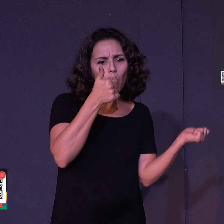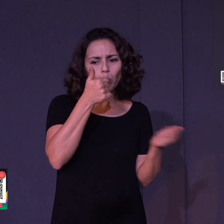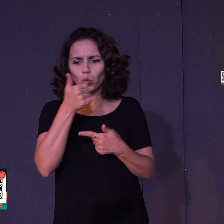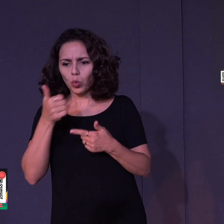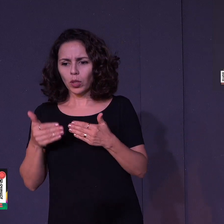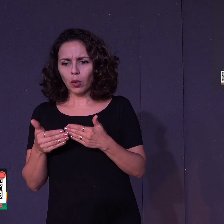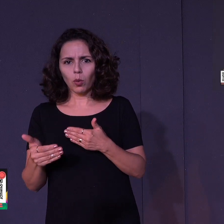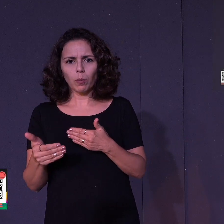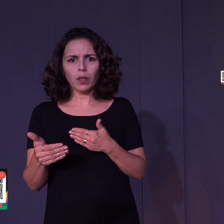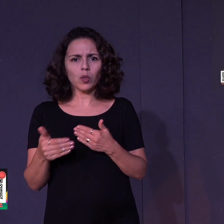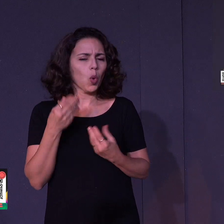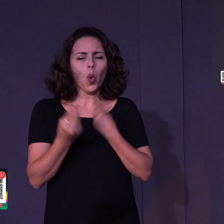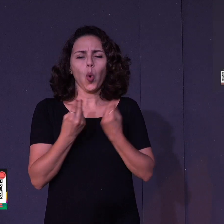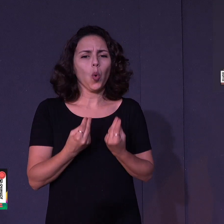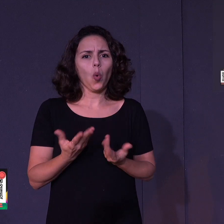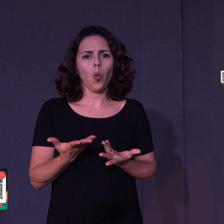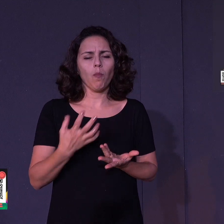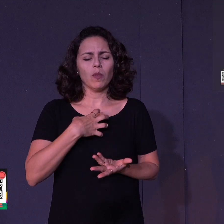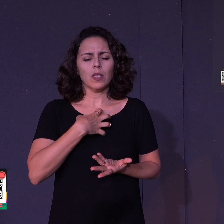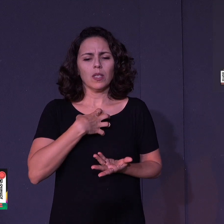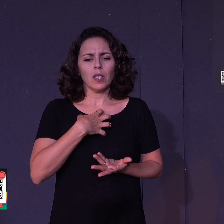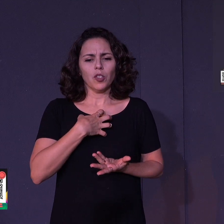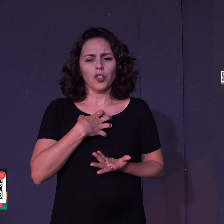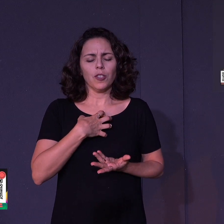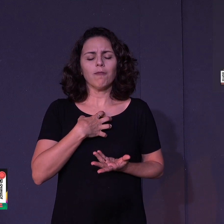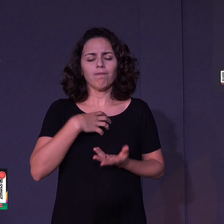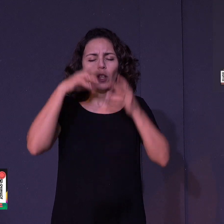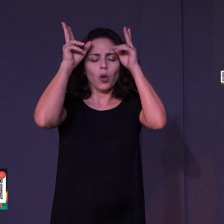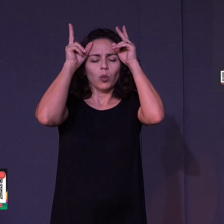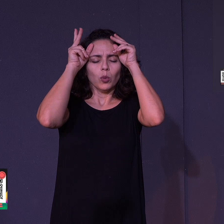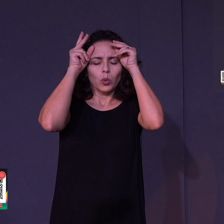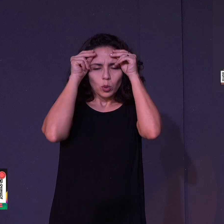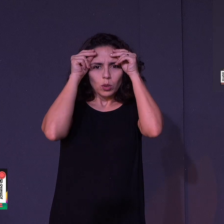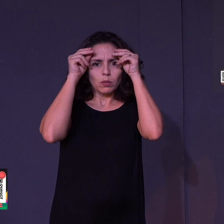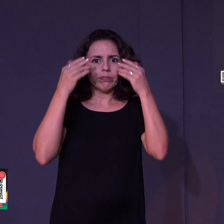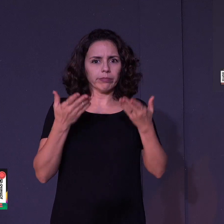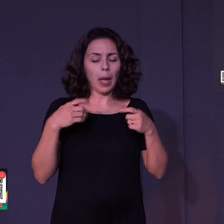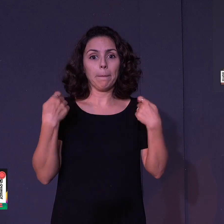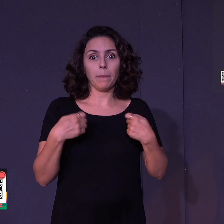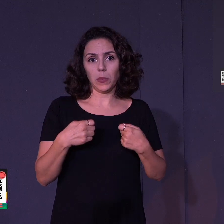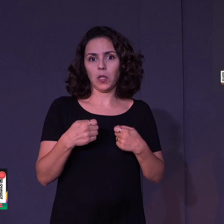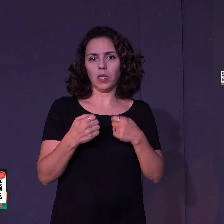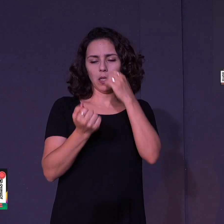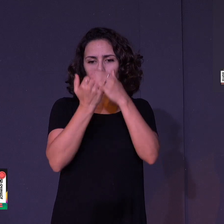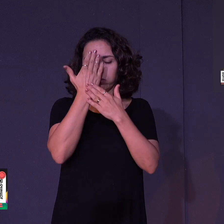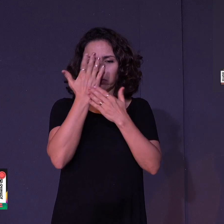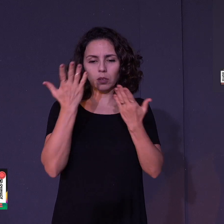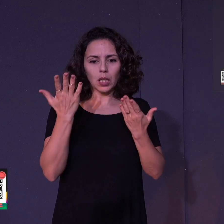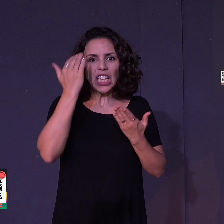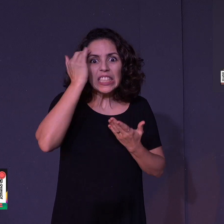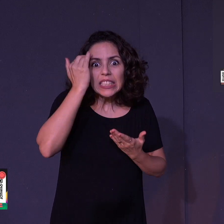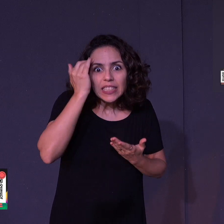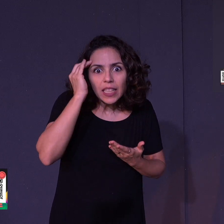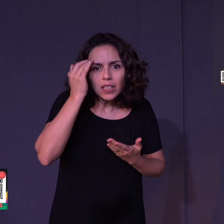nós podemos descansar nessa verdade? A primeira coisa que nós precisamos ter em mente é que a palavra de Deus ela é inerrante. A palavra